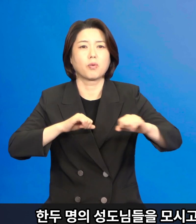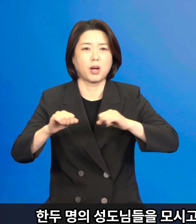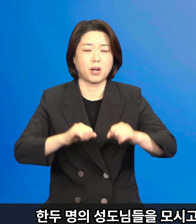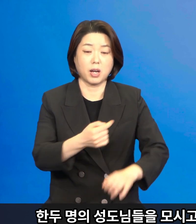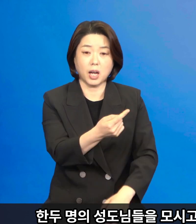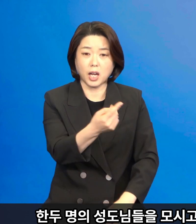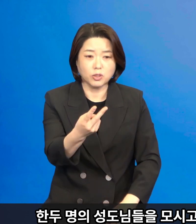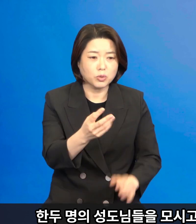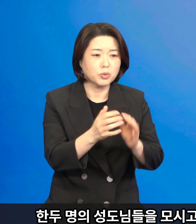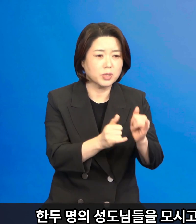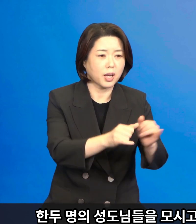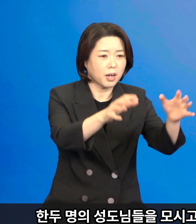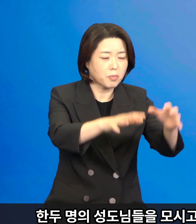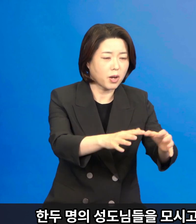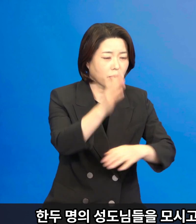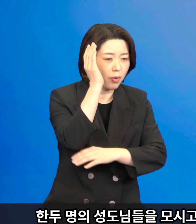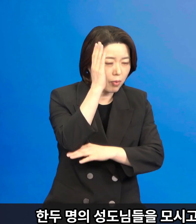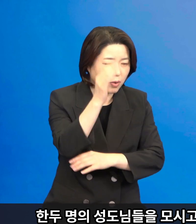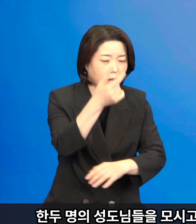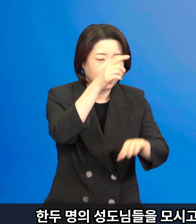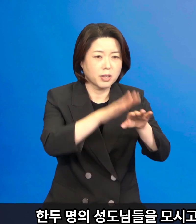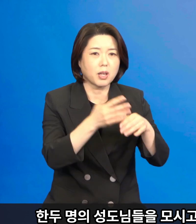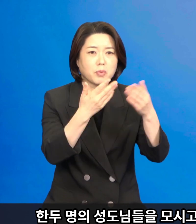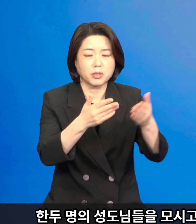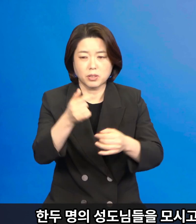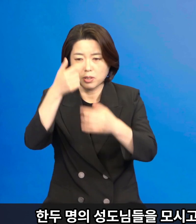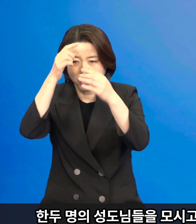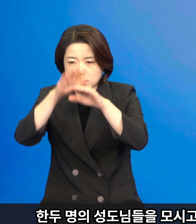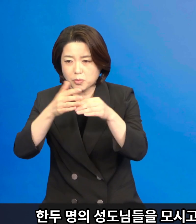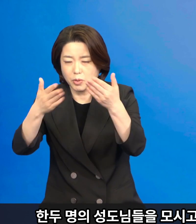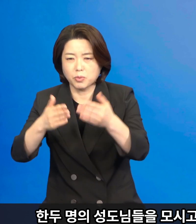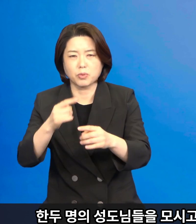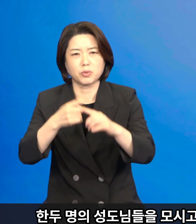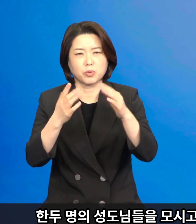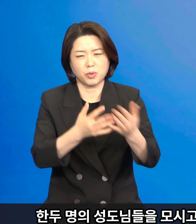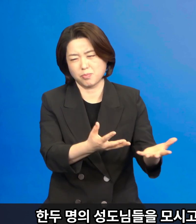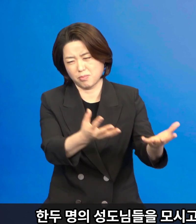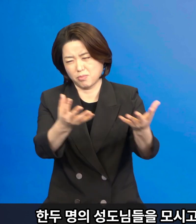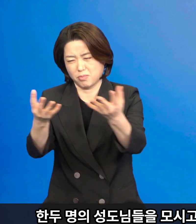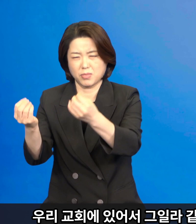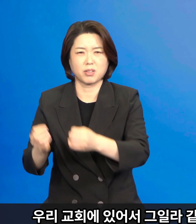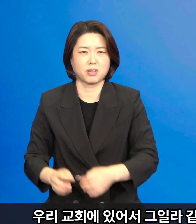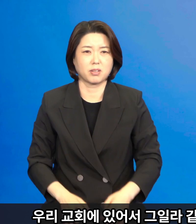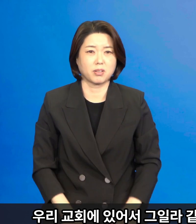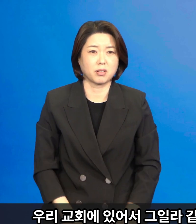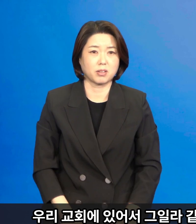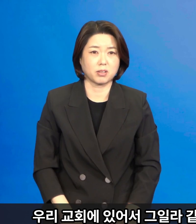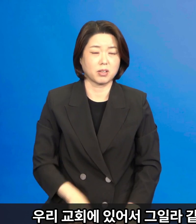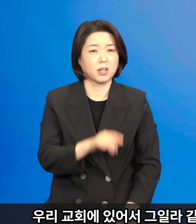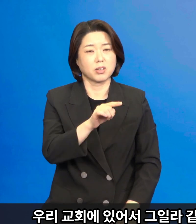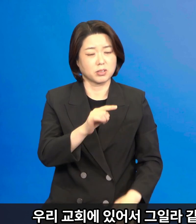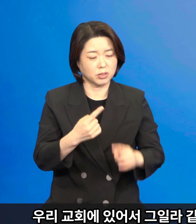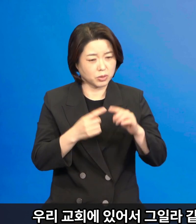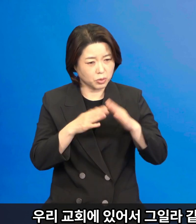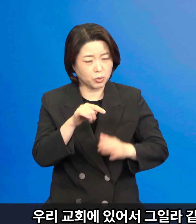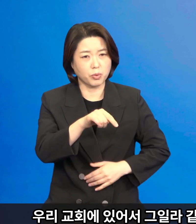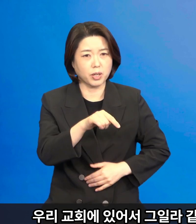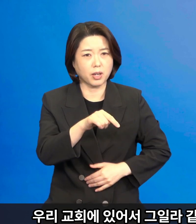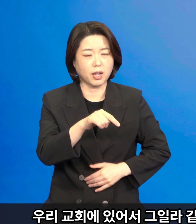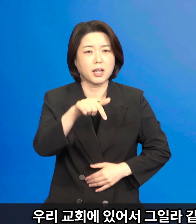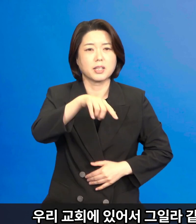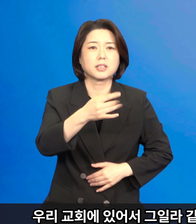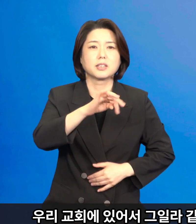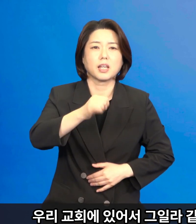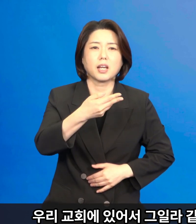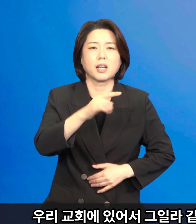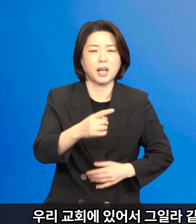명의 성도님들을 모시고 예배하는 교회가 얼마나 많은지 몰라요. 우리 교회에 있어서 그일라 같은 교회가 바로 그런